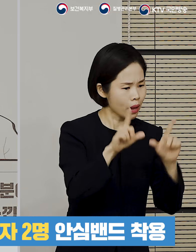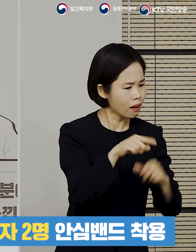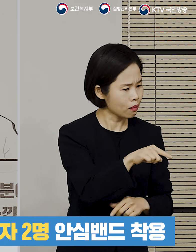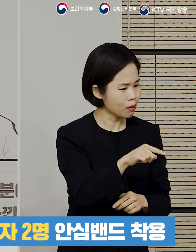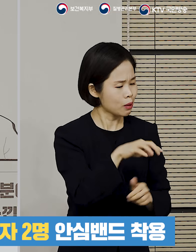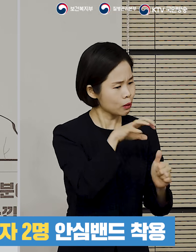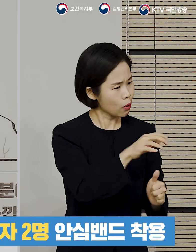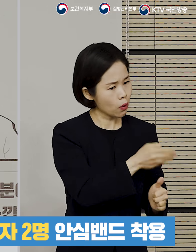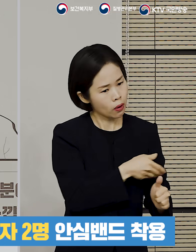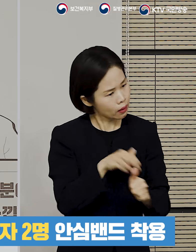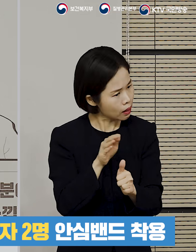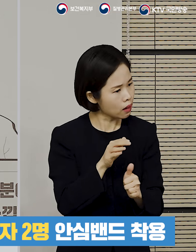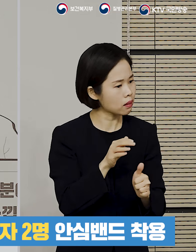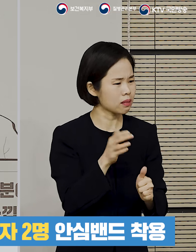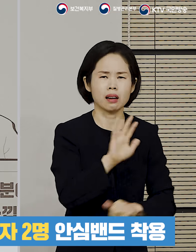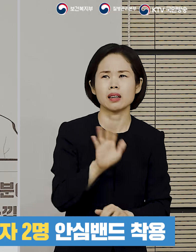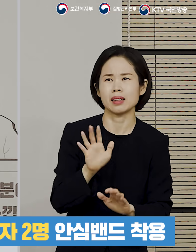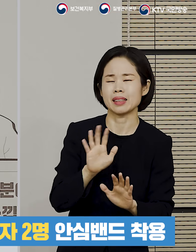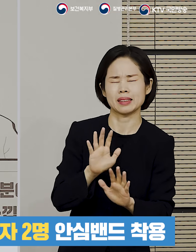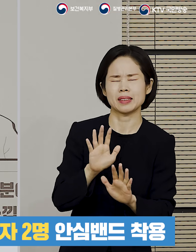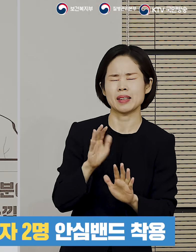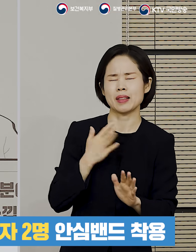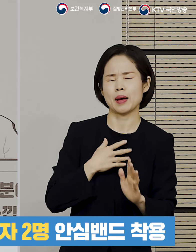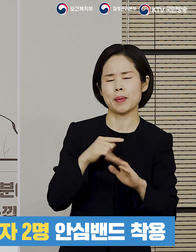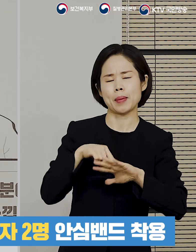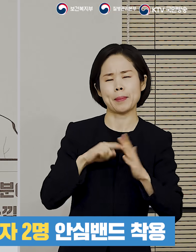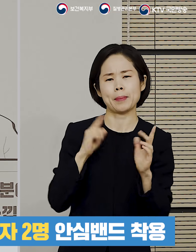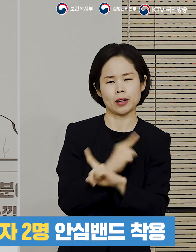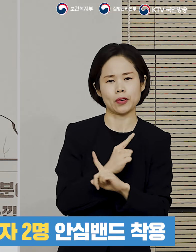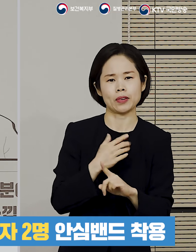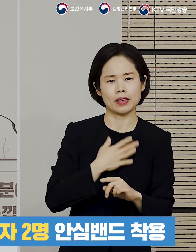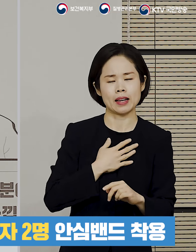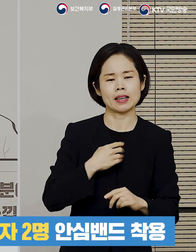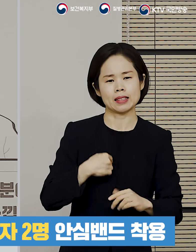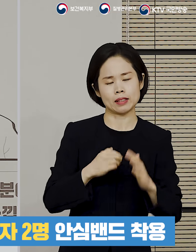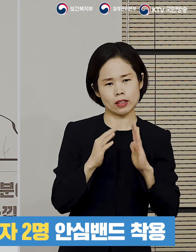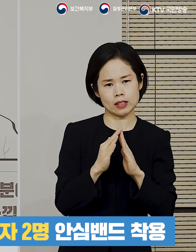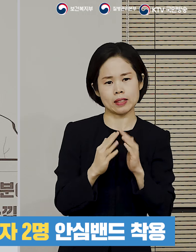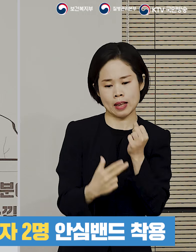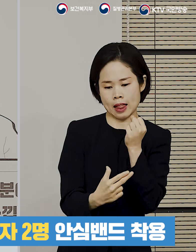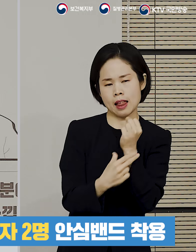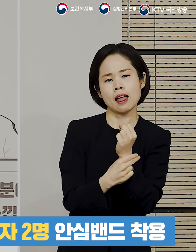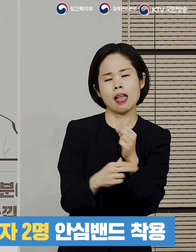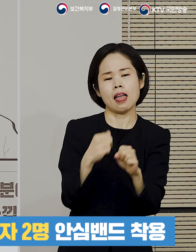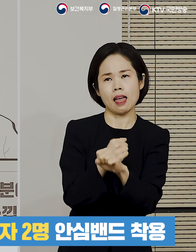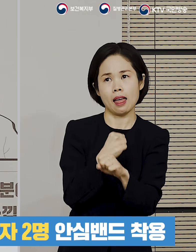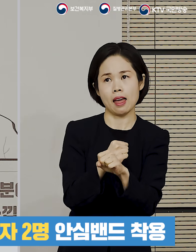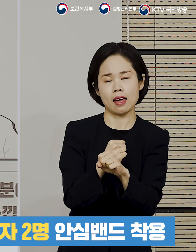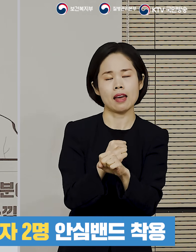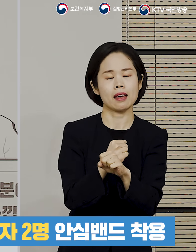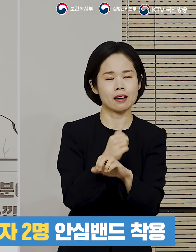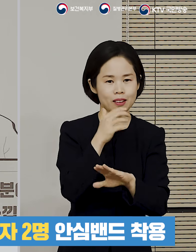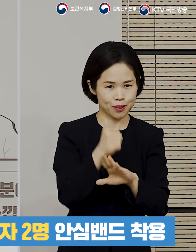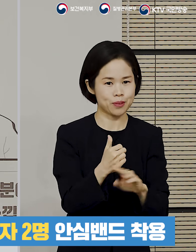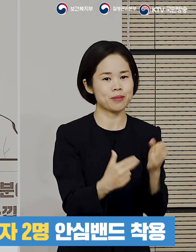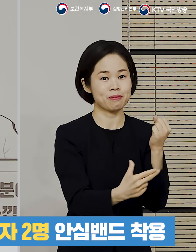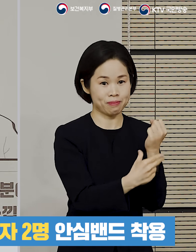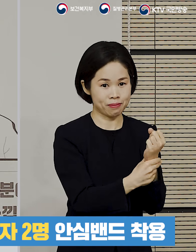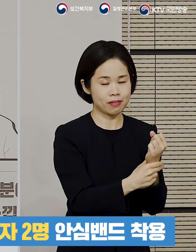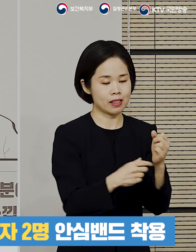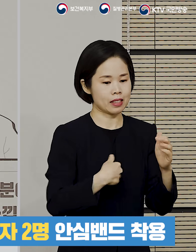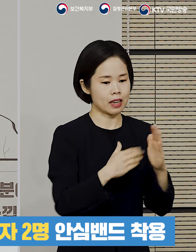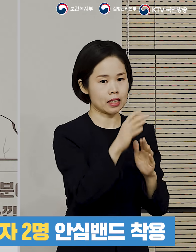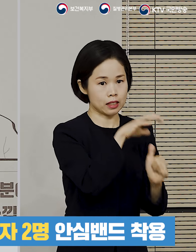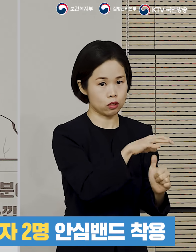시설격리 이제 집행을 하러 갔는데 그때 이제 안심밴드를 착용하고 자가격리를 하겠다 해서 이제 안심밴드를 착용한